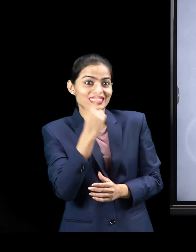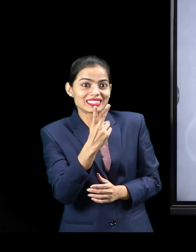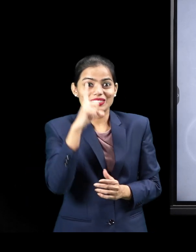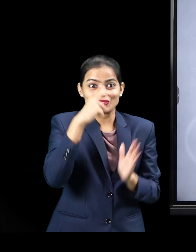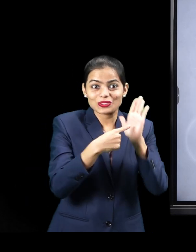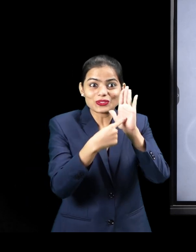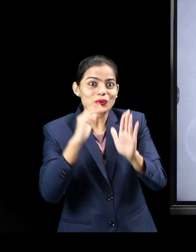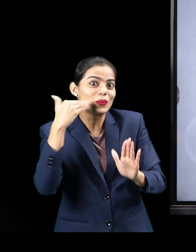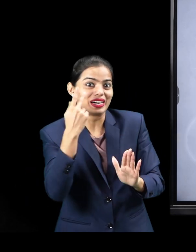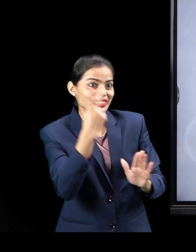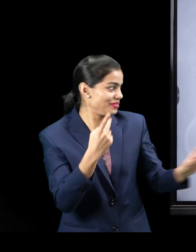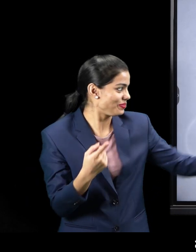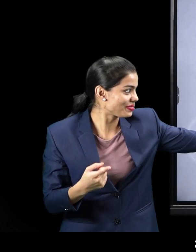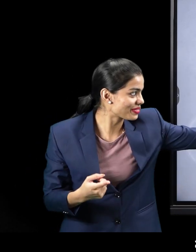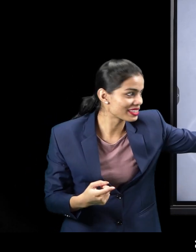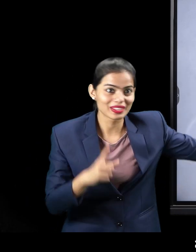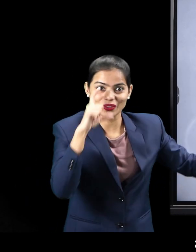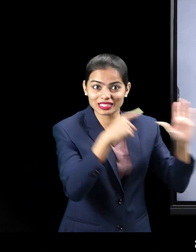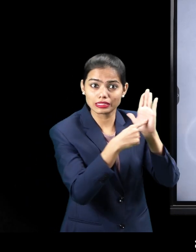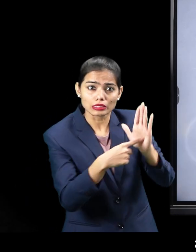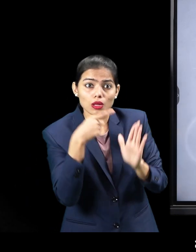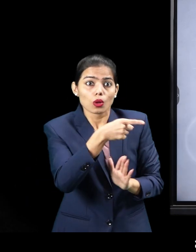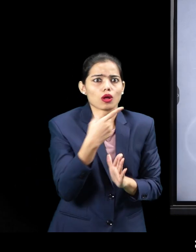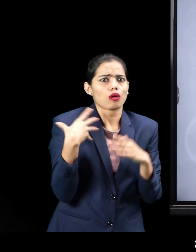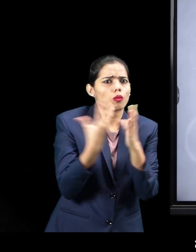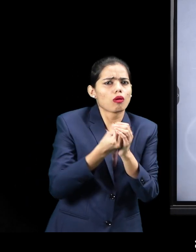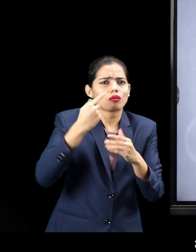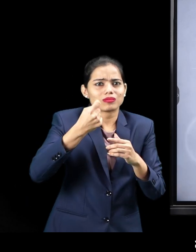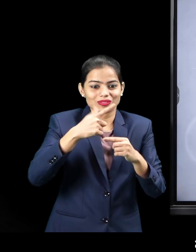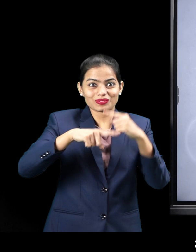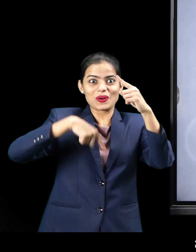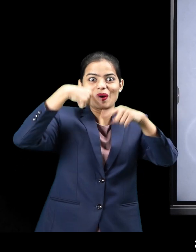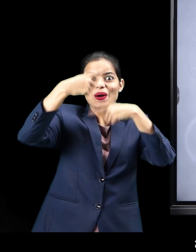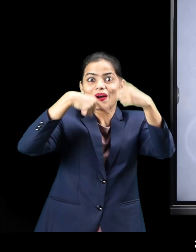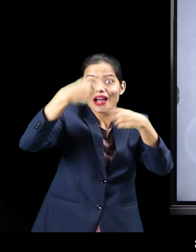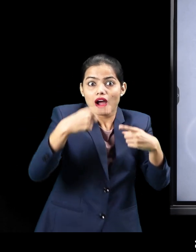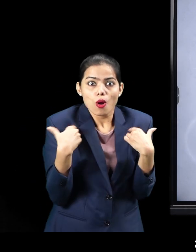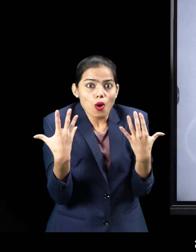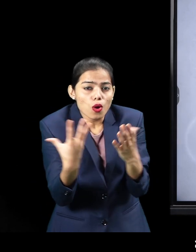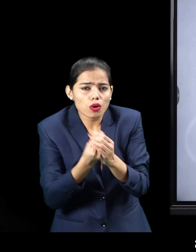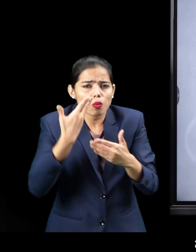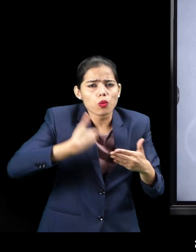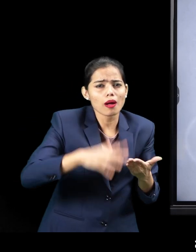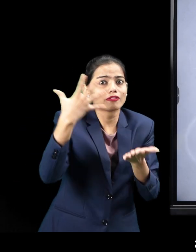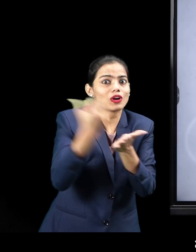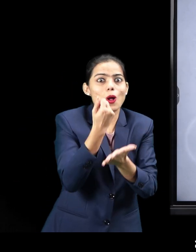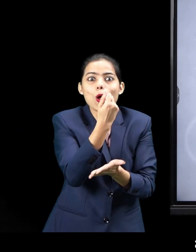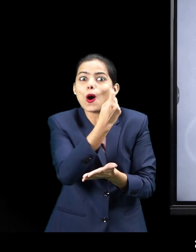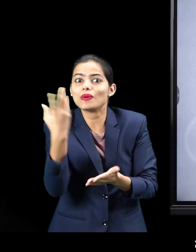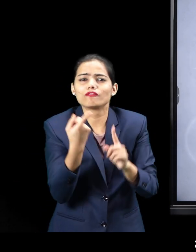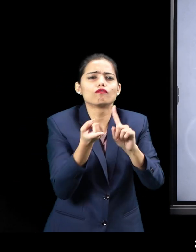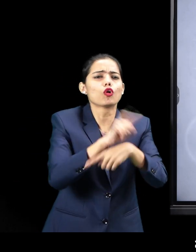మరియు పాచిక వేయడం మరియు 1 నుండి 6 మధ్య సంఖ్యను పొందడం.